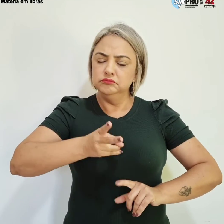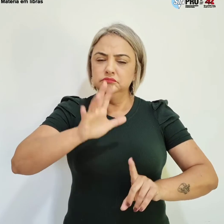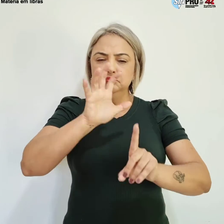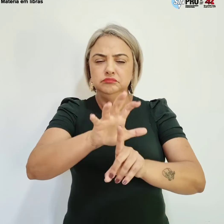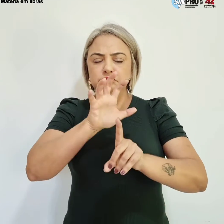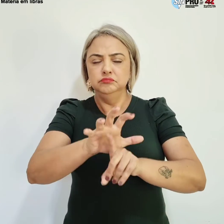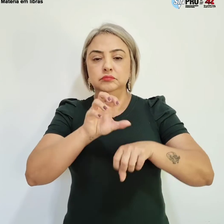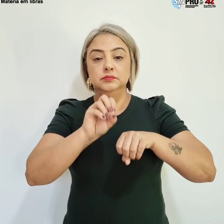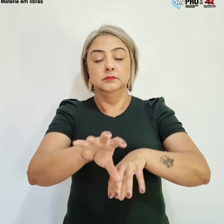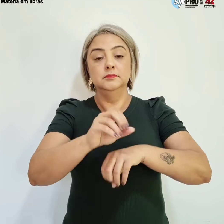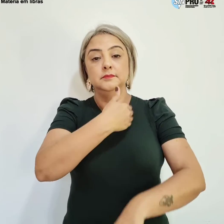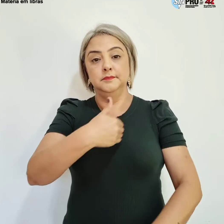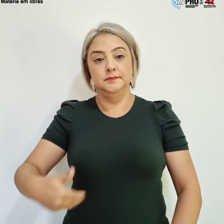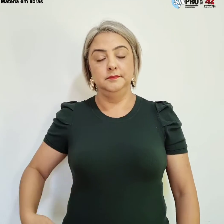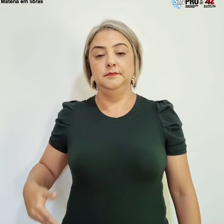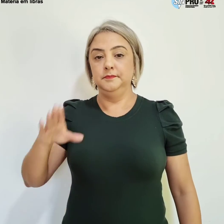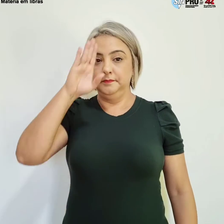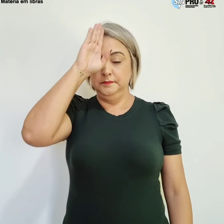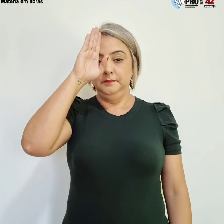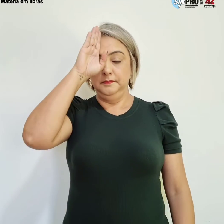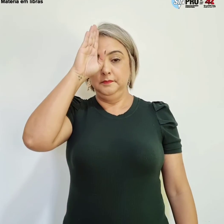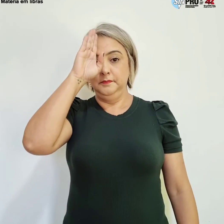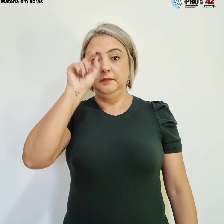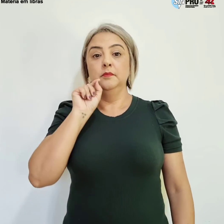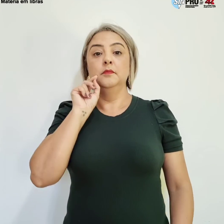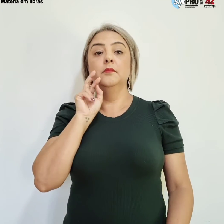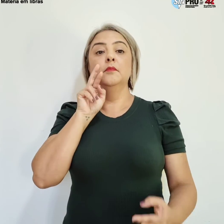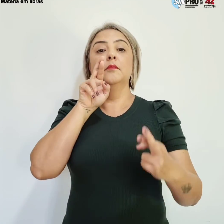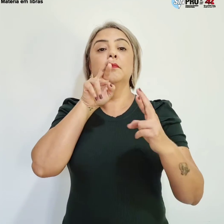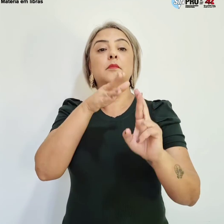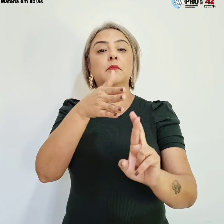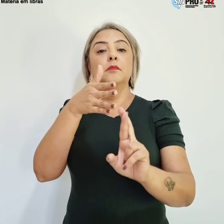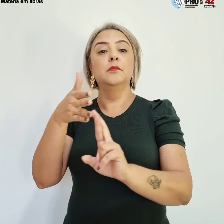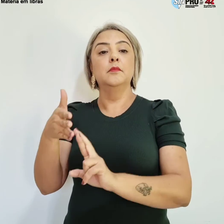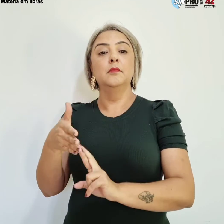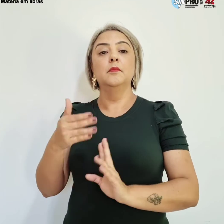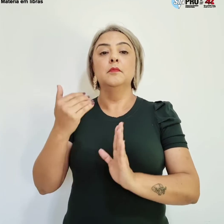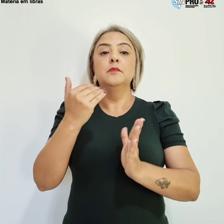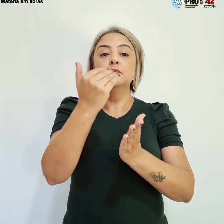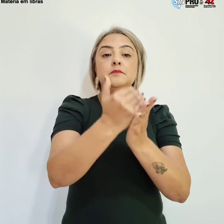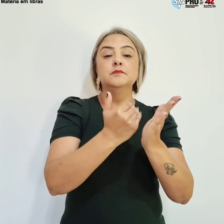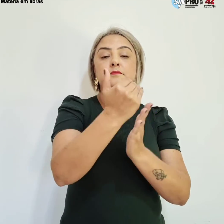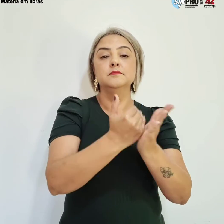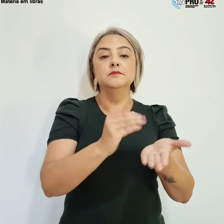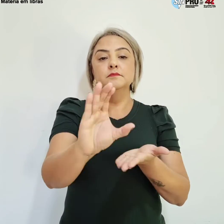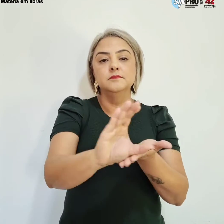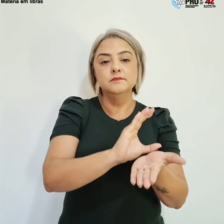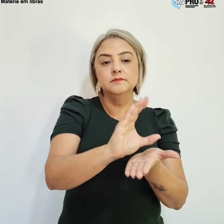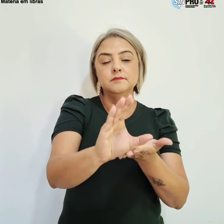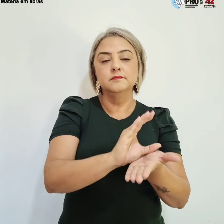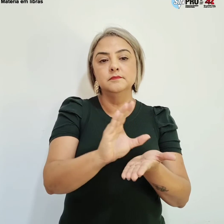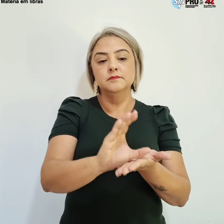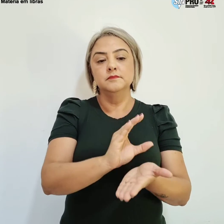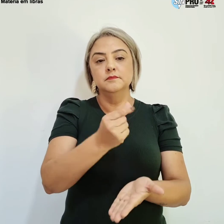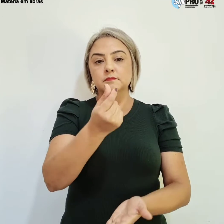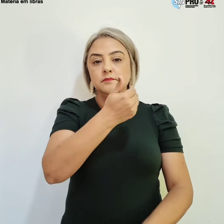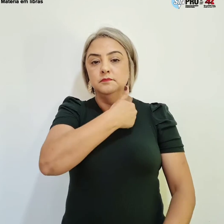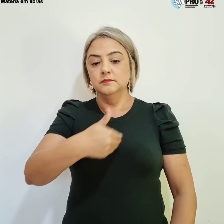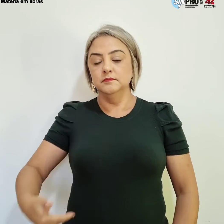pública, principalmente no que diz respeito à redução do investimento do dinheiro público da União nas escolas de